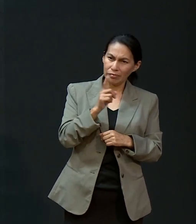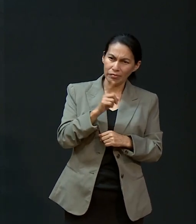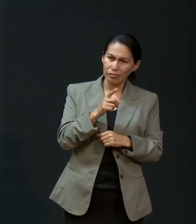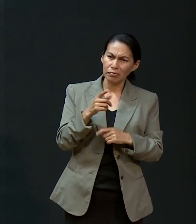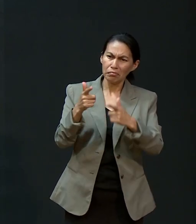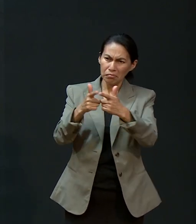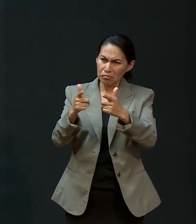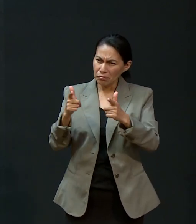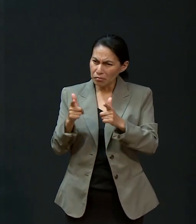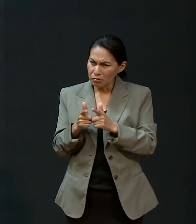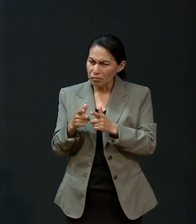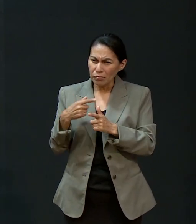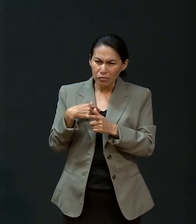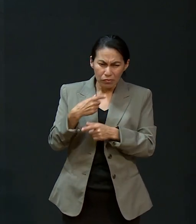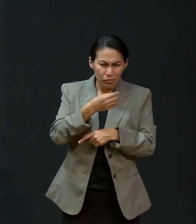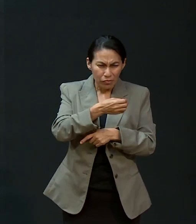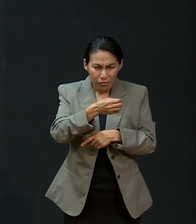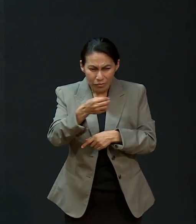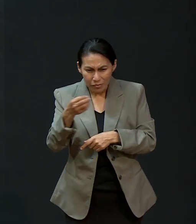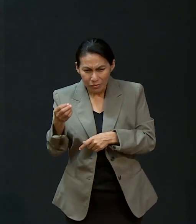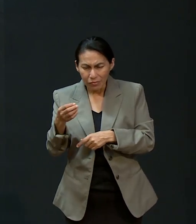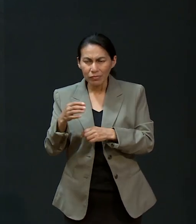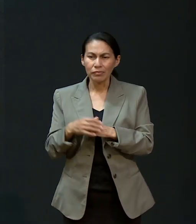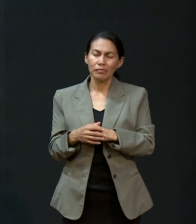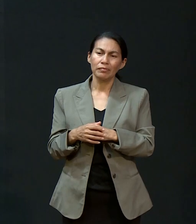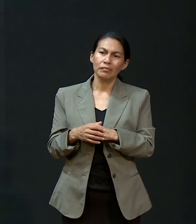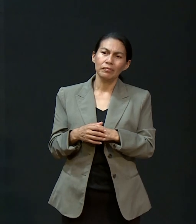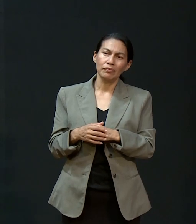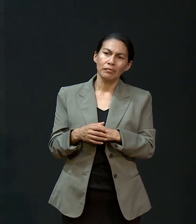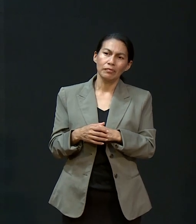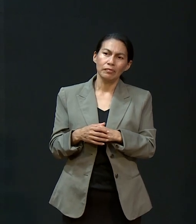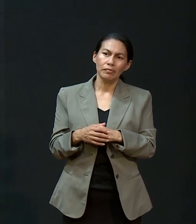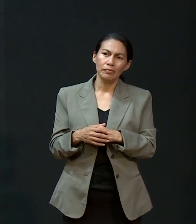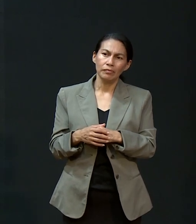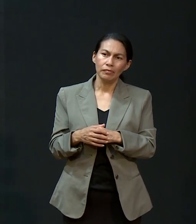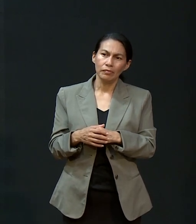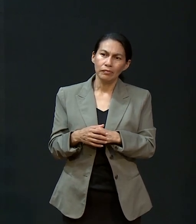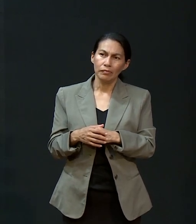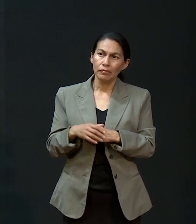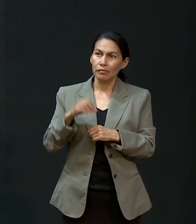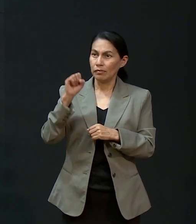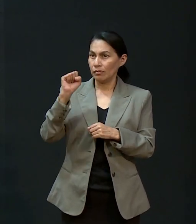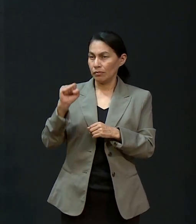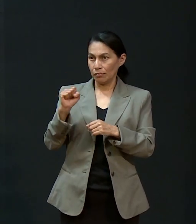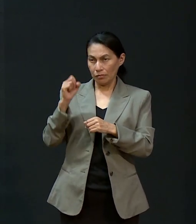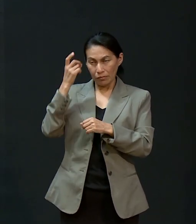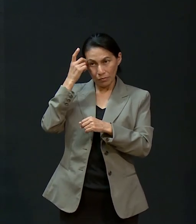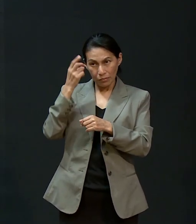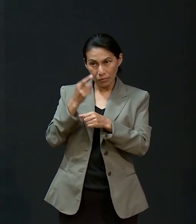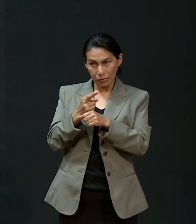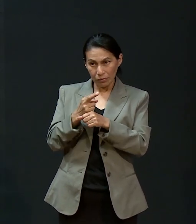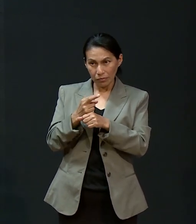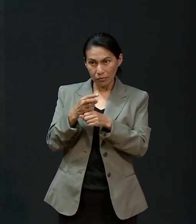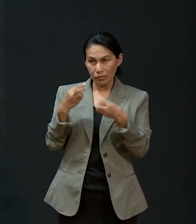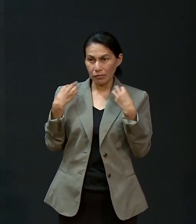claramente no estoy sola, tengo un equipo donde pues yo voy organizando y con mi subdirector que es el